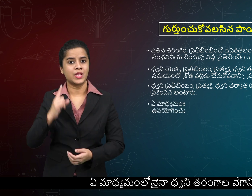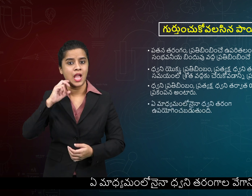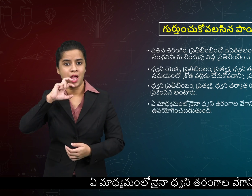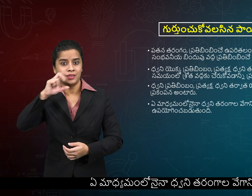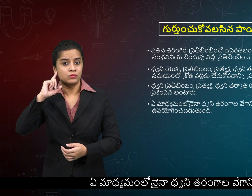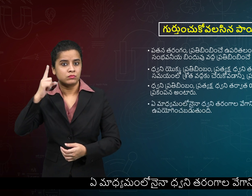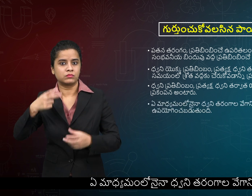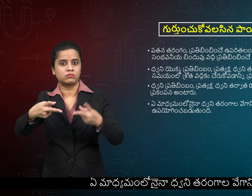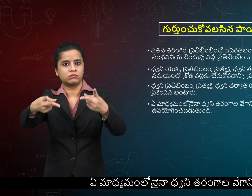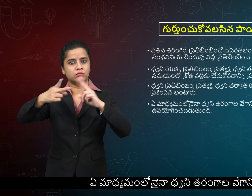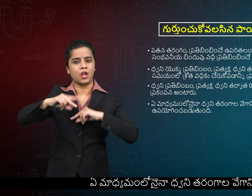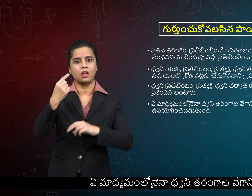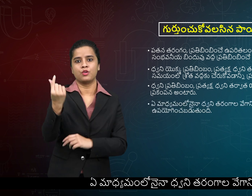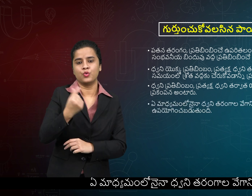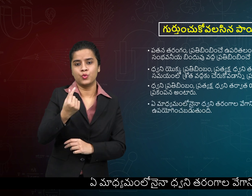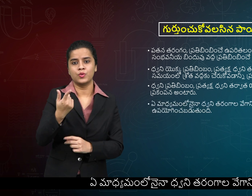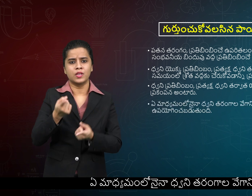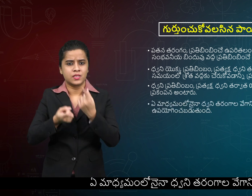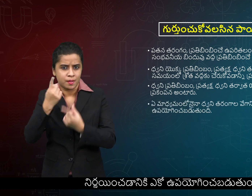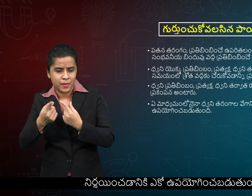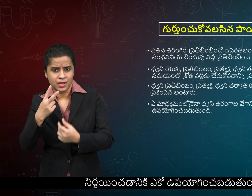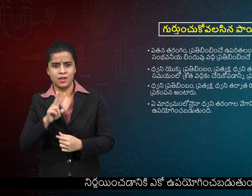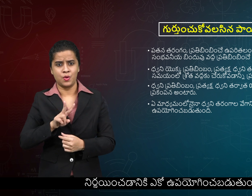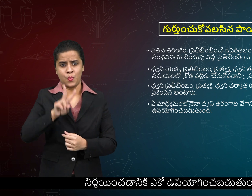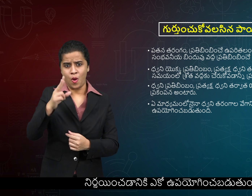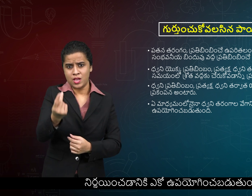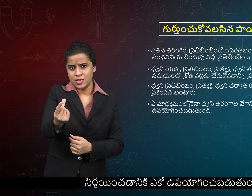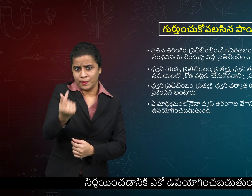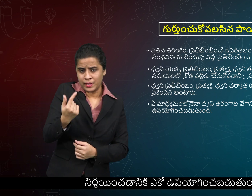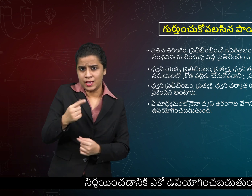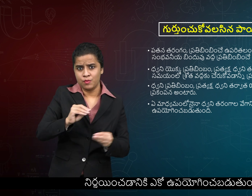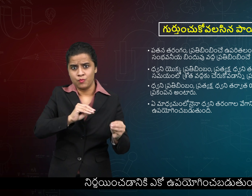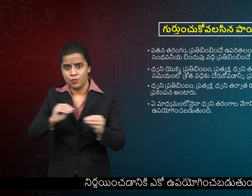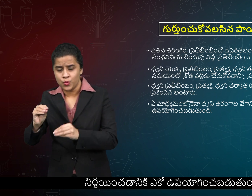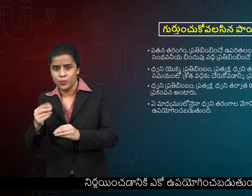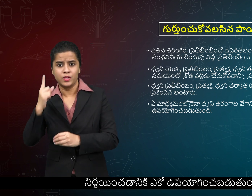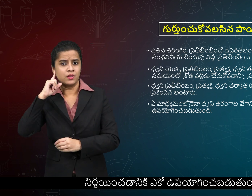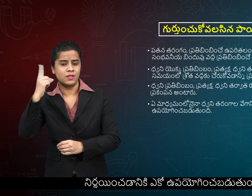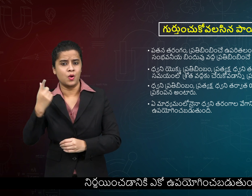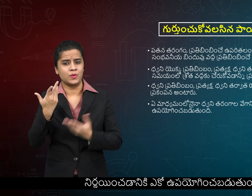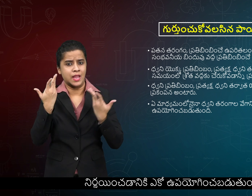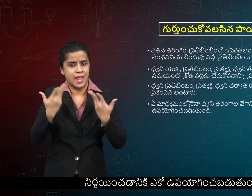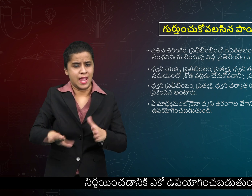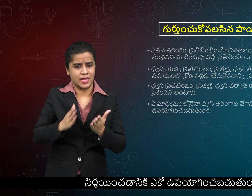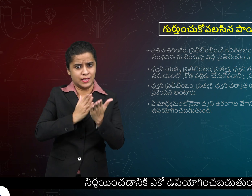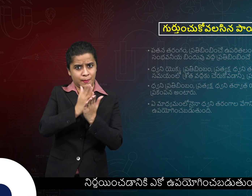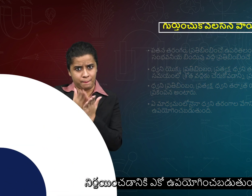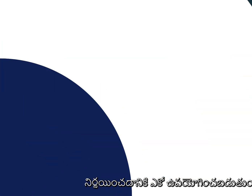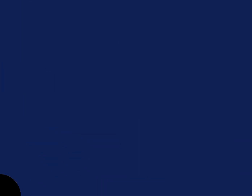ఏ మాధ్యమంలోనైనా ధ్వని తరంగాల వేగాన్ని నిర్ణయించడానికి ఎకో ఉపయోగపడుతుంది.